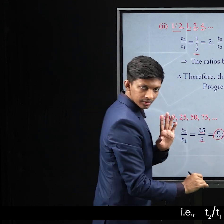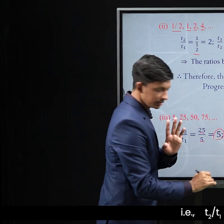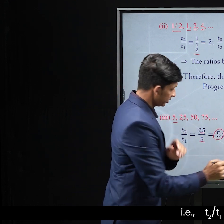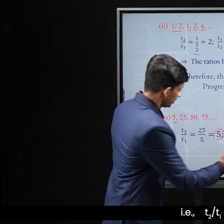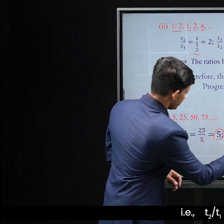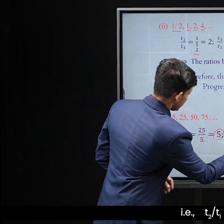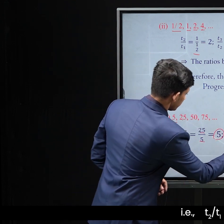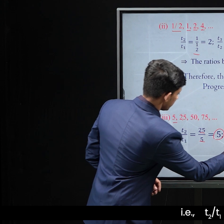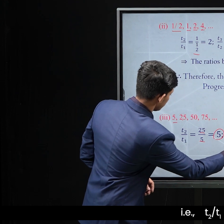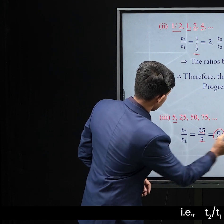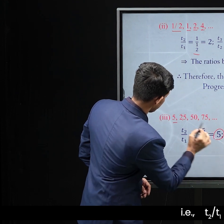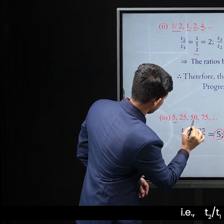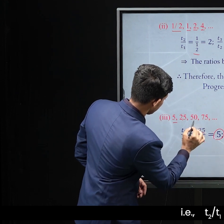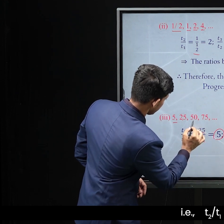25 by 5 5.